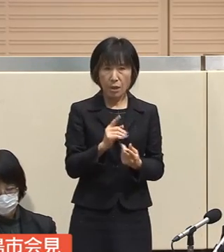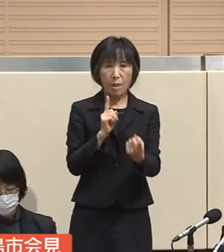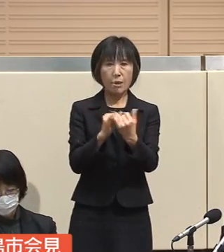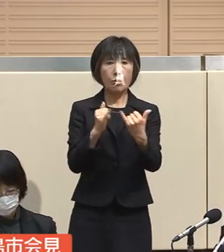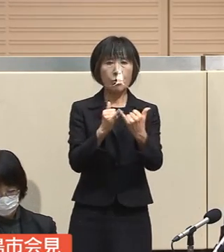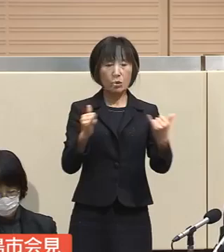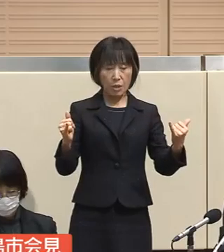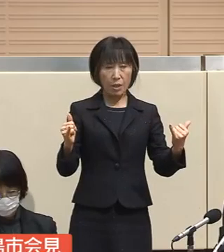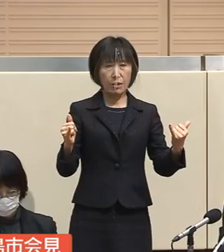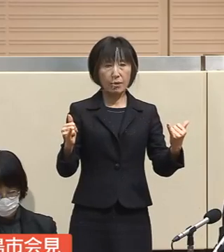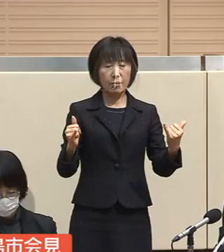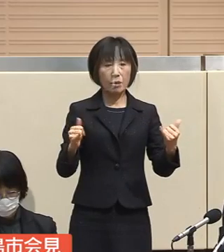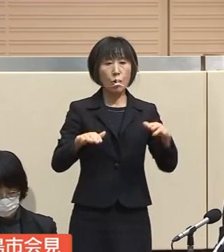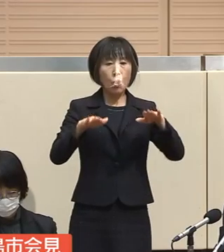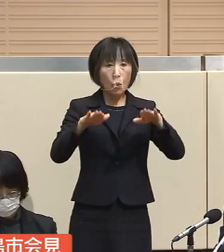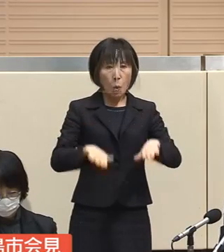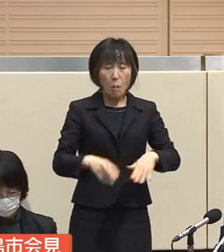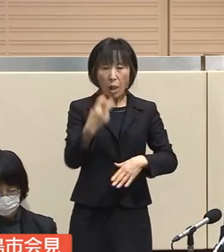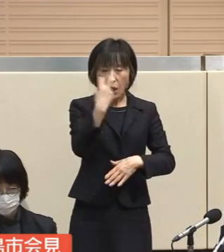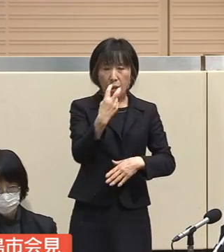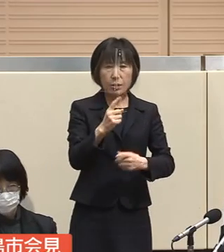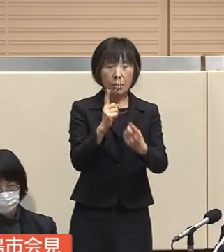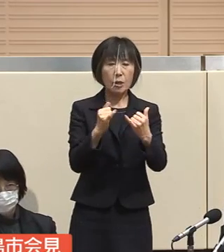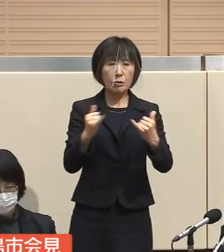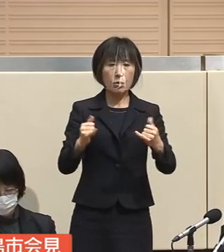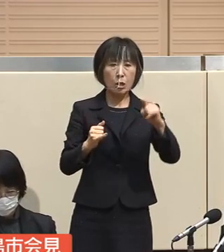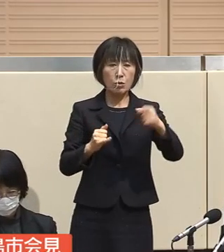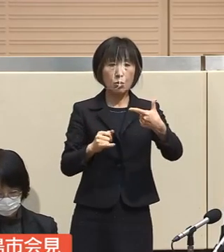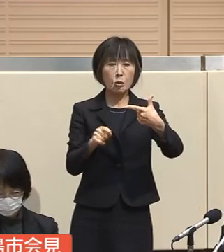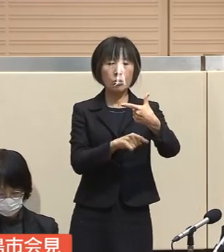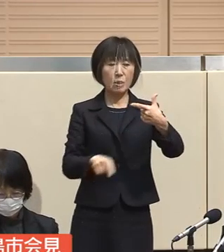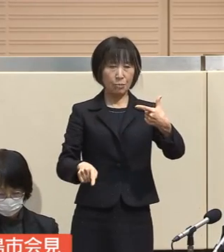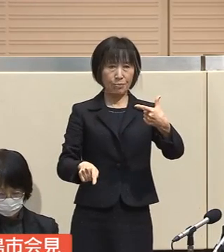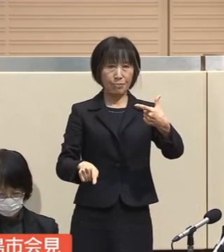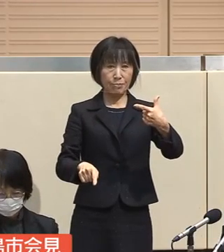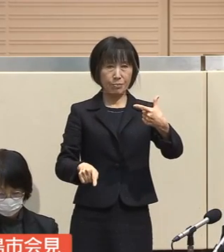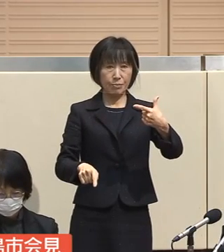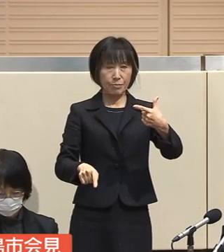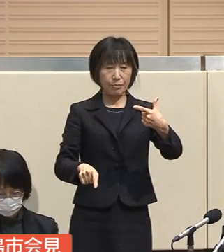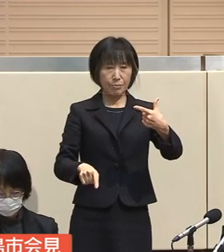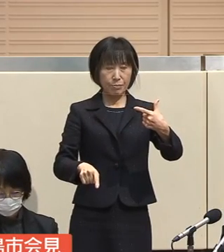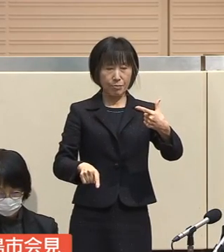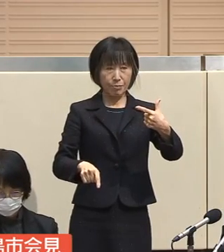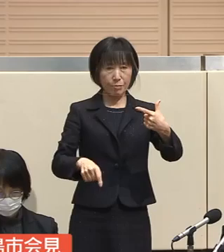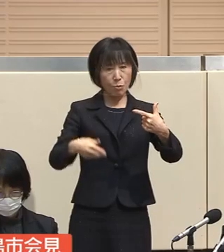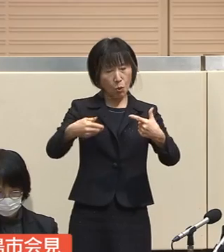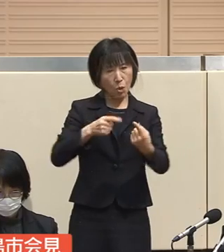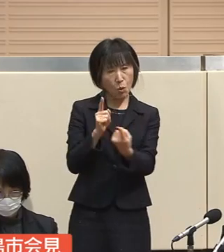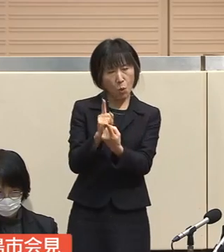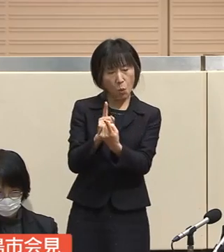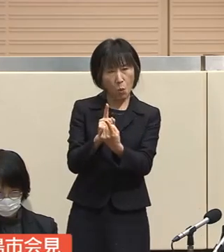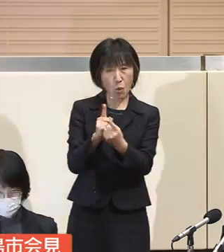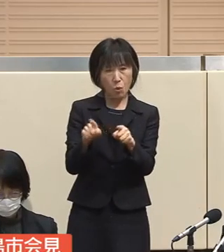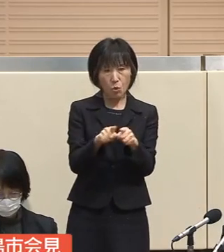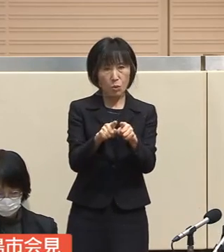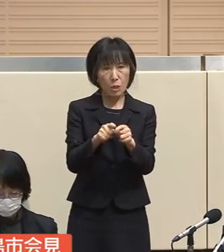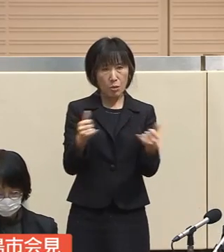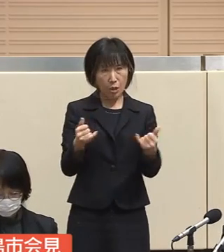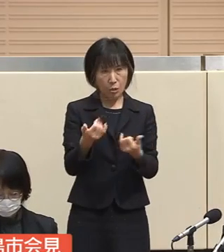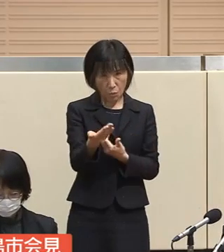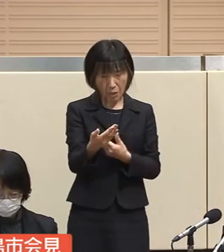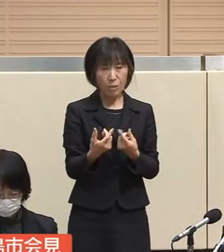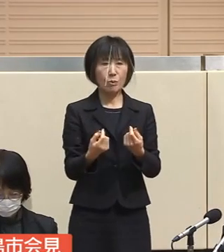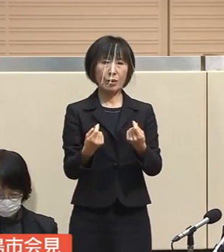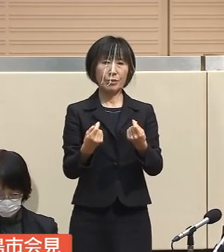は今回の検査の対象者は16名であったと。 それで濃厚接触者という、 あ、そうです。あ、そうですね。は